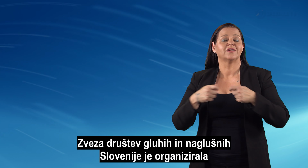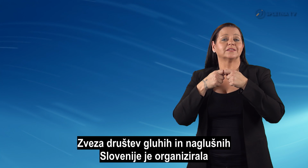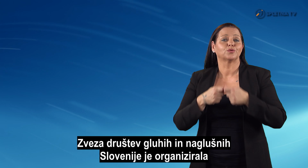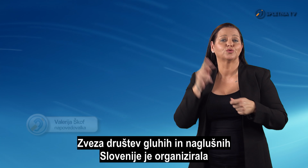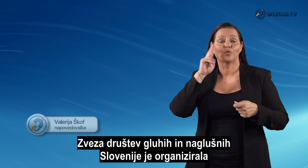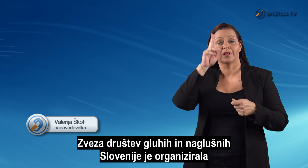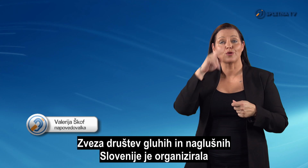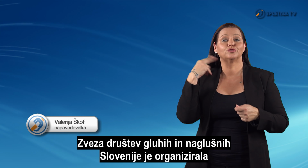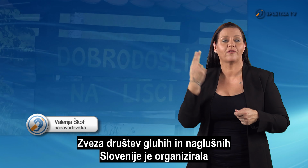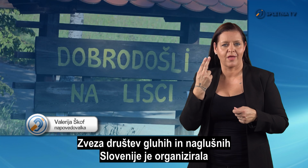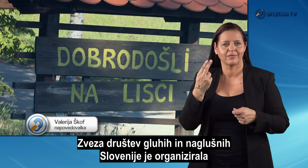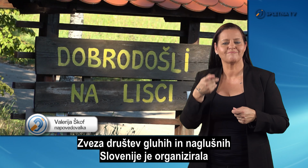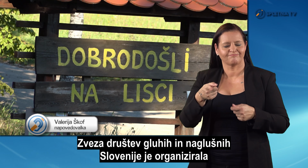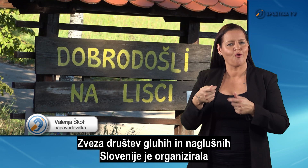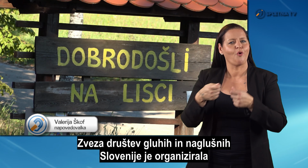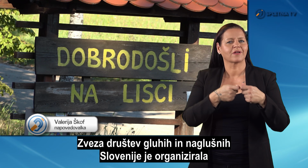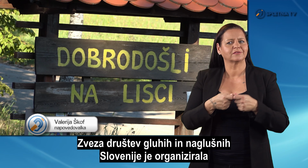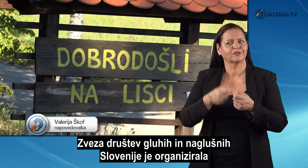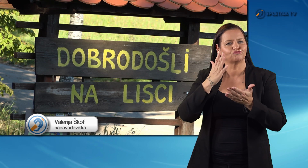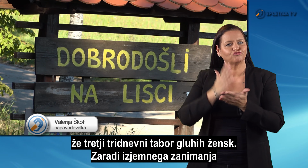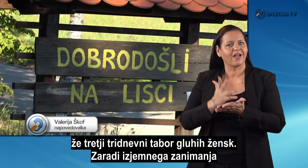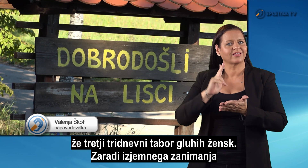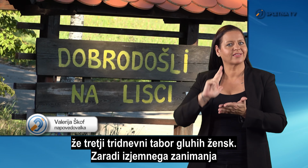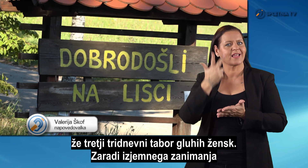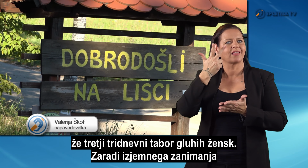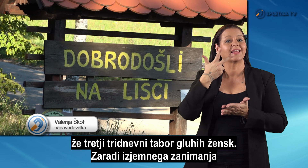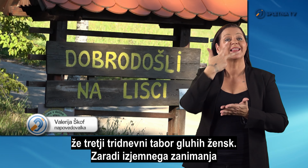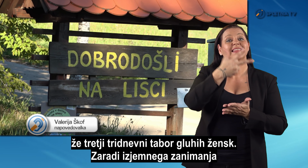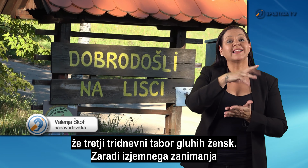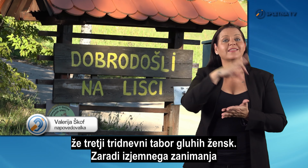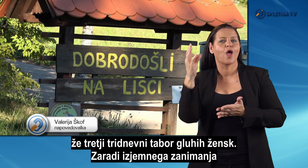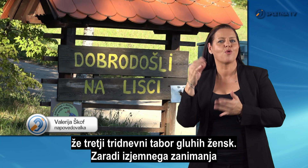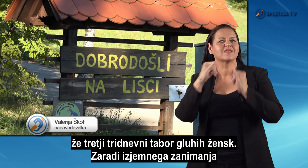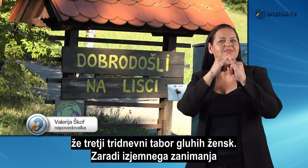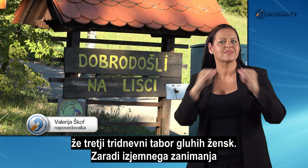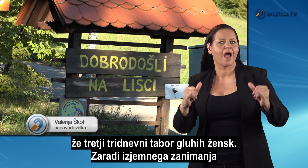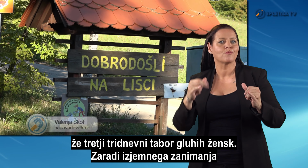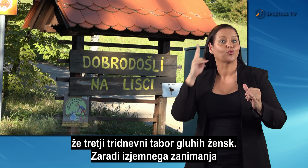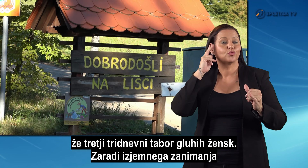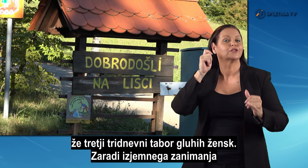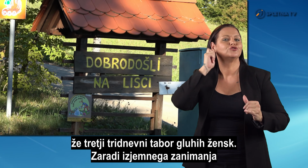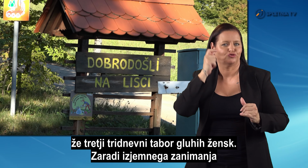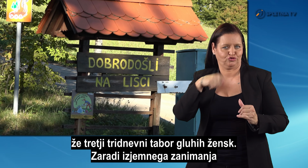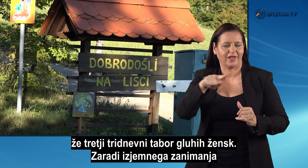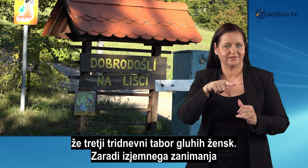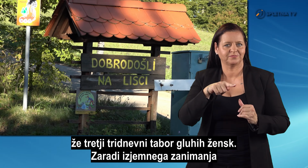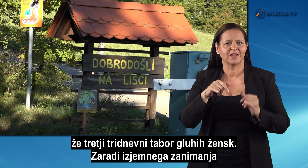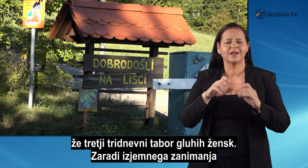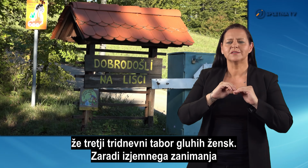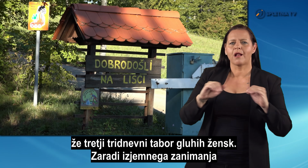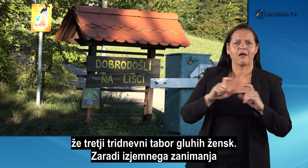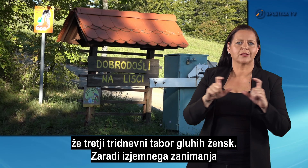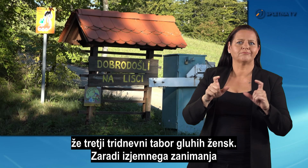Zveza društev gluhih in naglušnih Slovenije je organizirala že tretji tridnevni tabor gluhih žensk. Zaradi